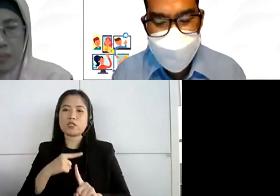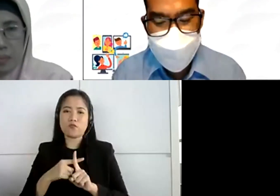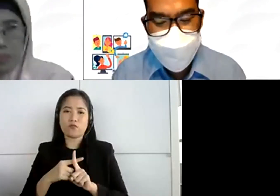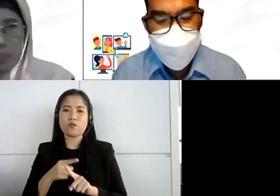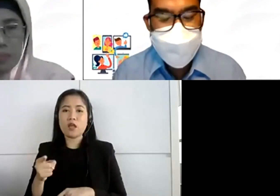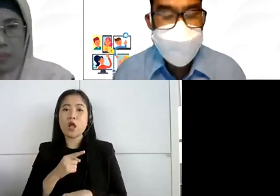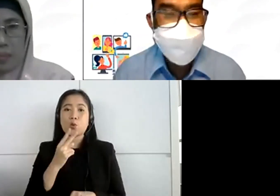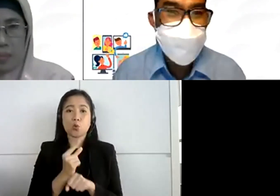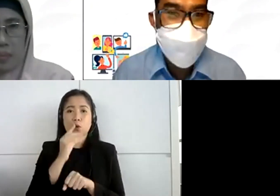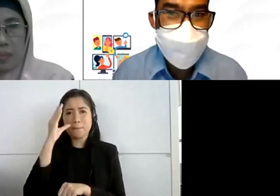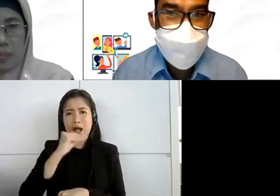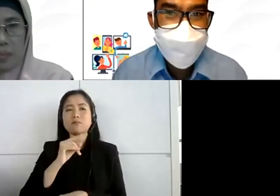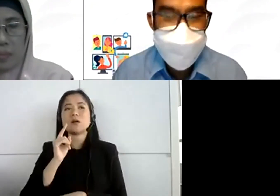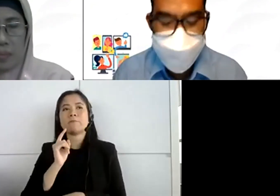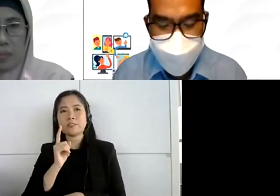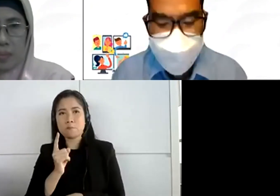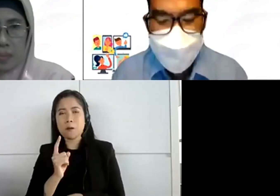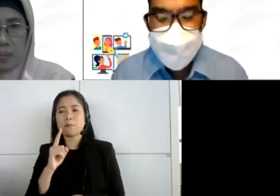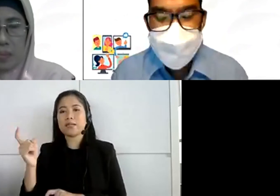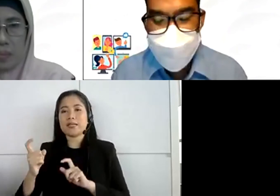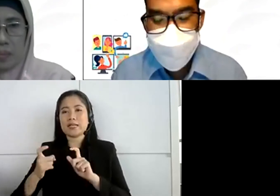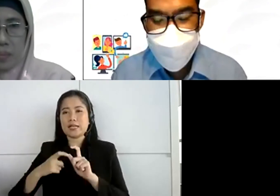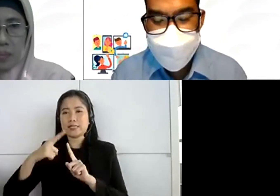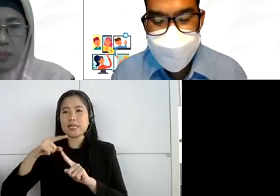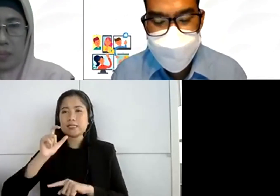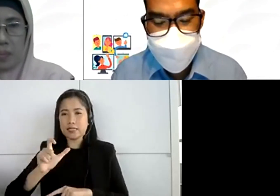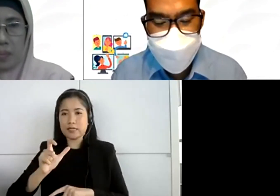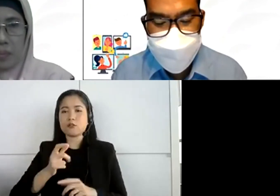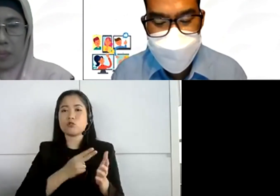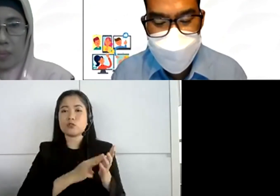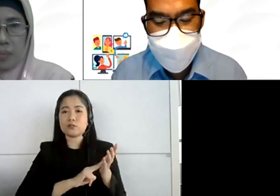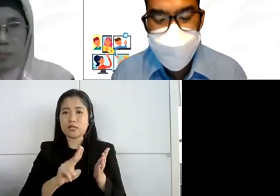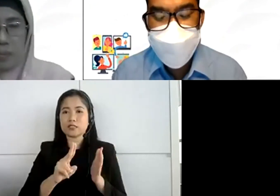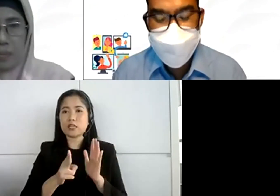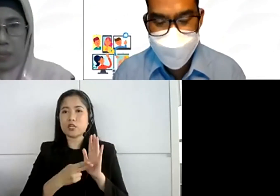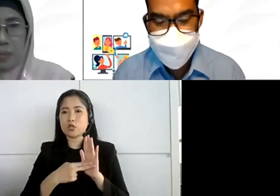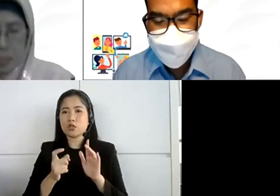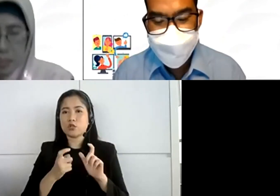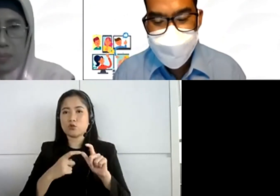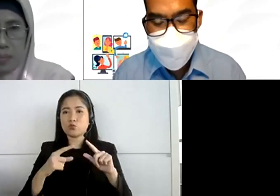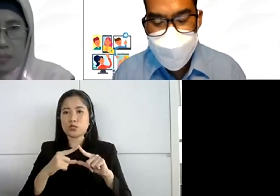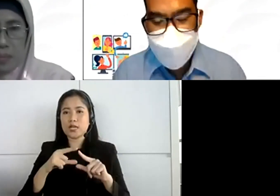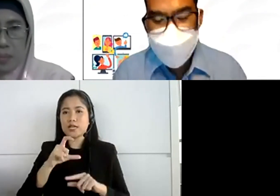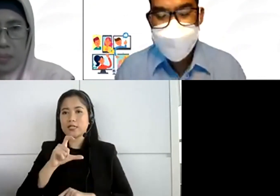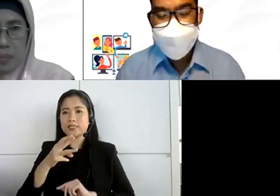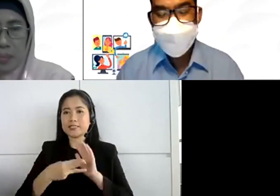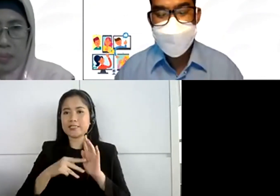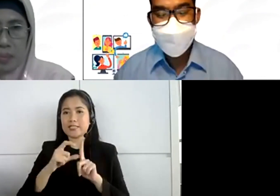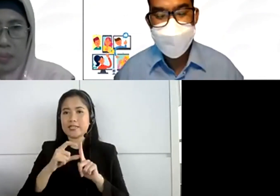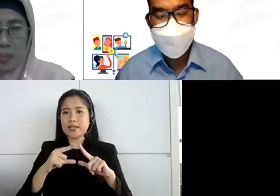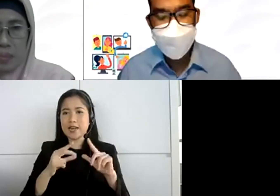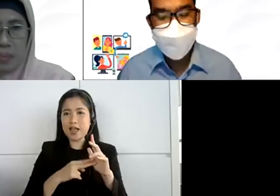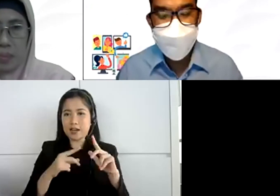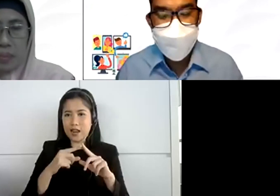pendekatan ini karena sudah ada kerjasama antara Save the Children dan Universitas Nusa Cendana atau Undana, agar konsep ini